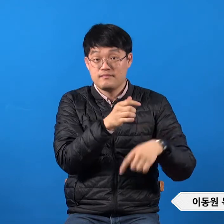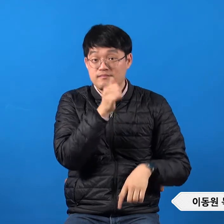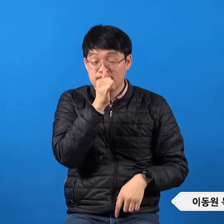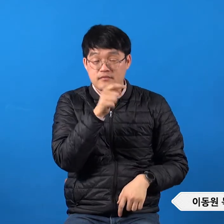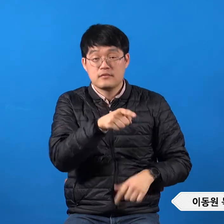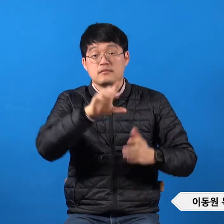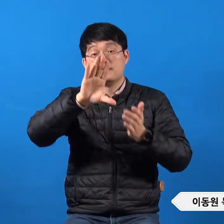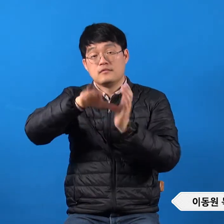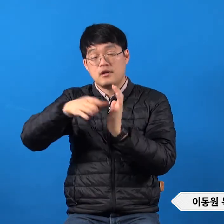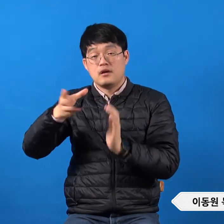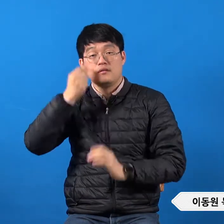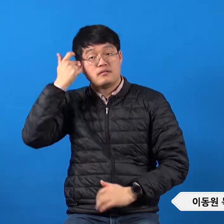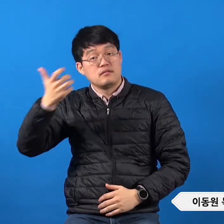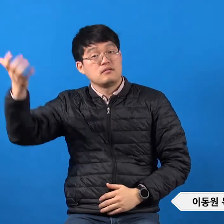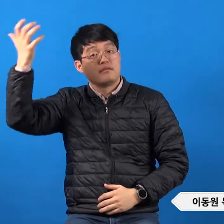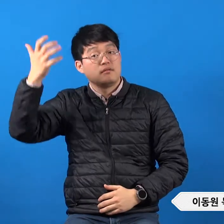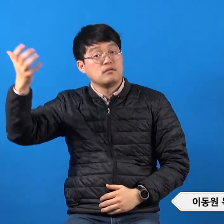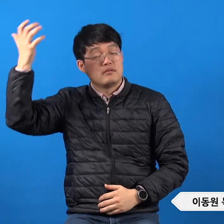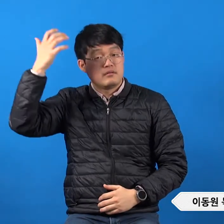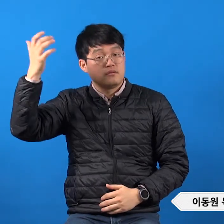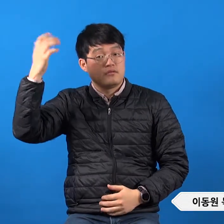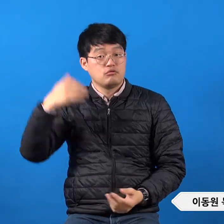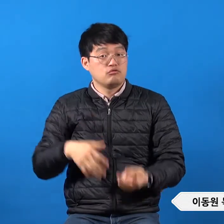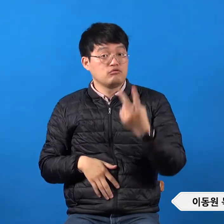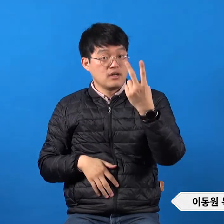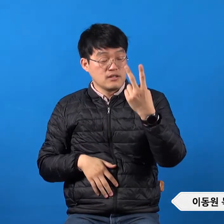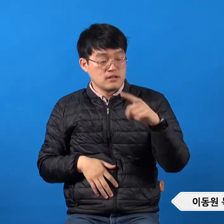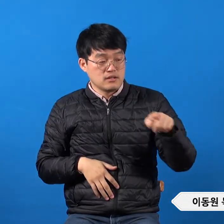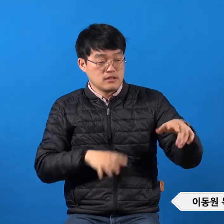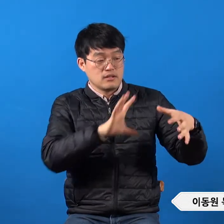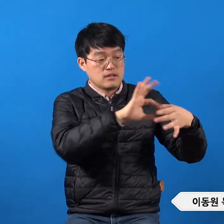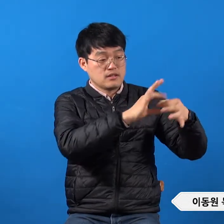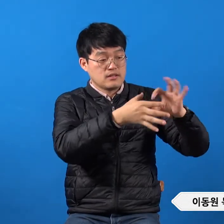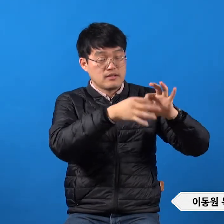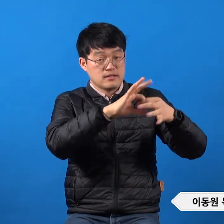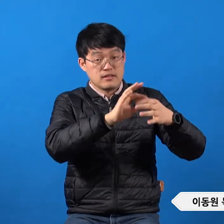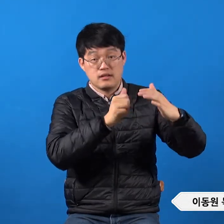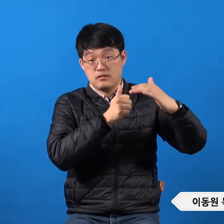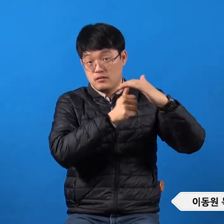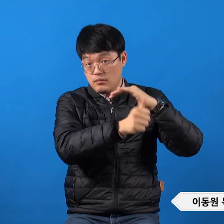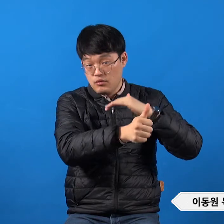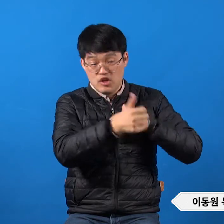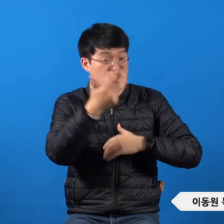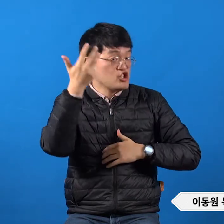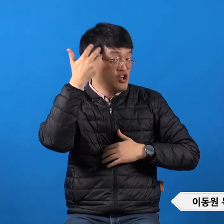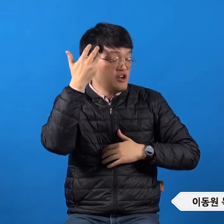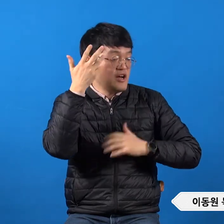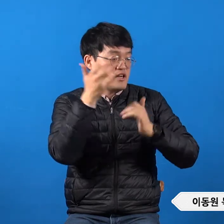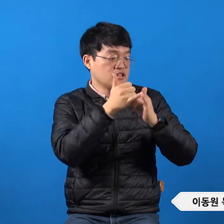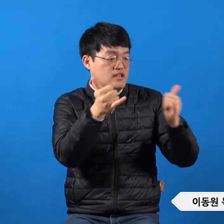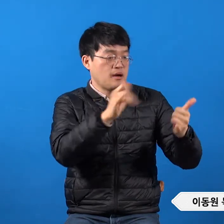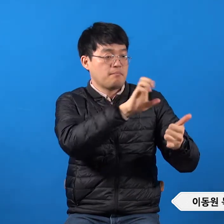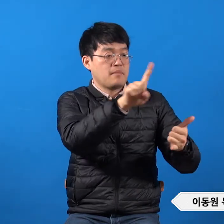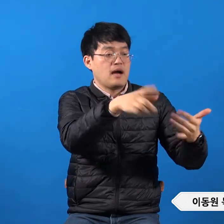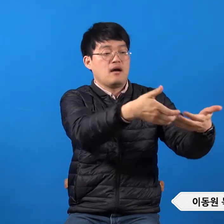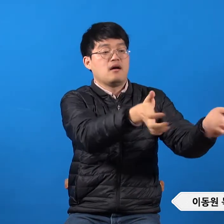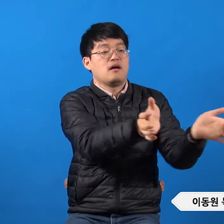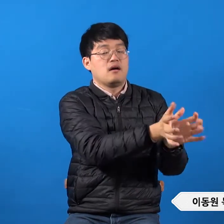그때 성경은 두 가지의 당시 그리스를 대표하는 철학의 학파가 있었다고